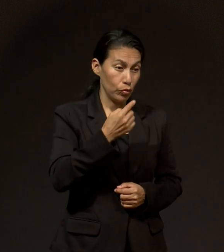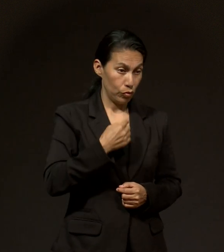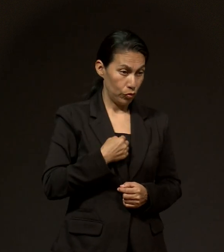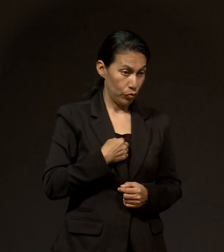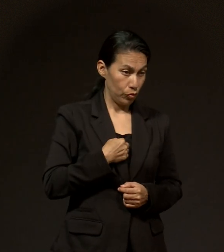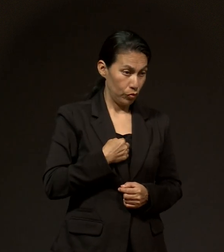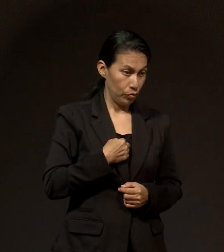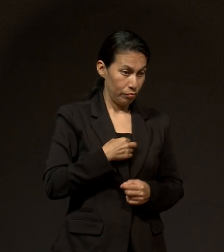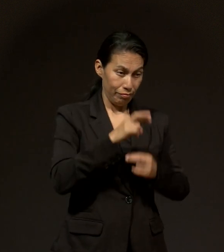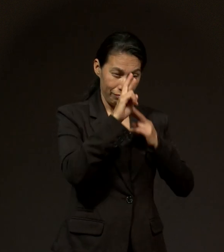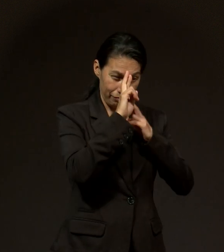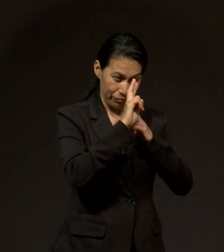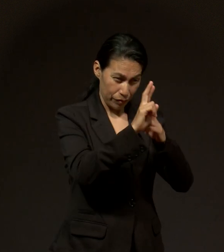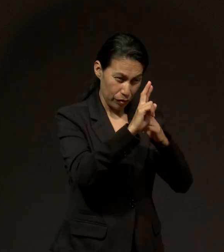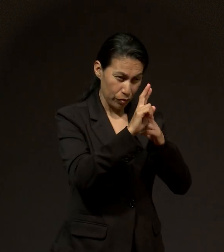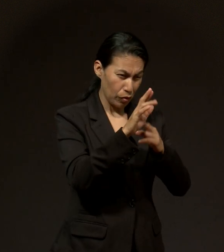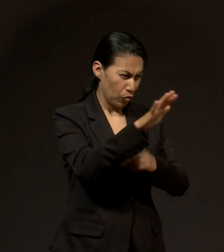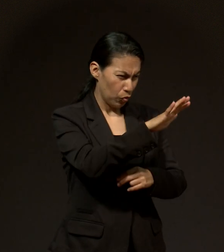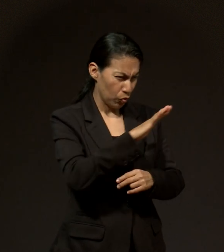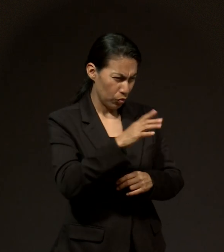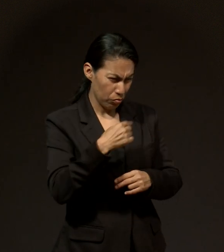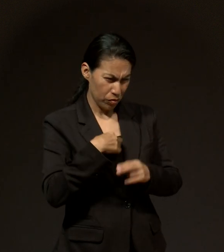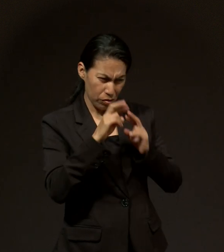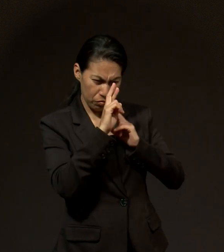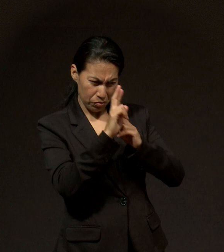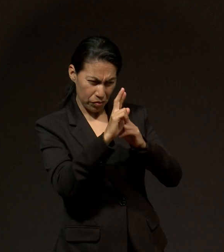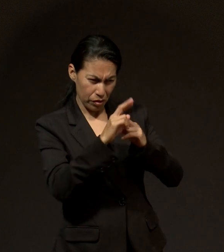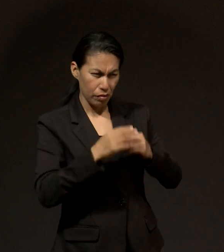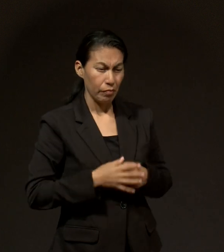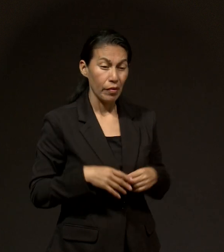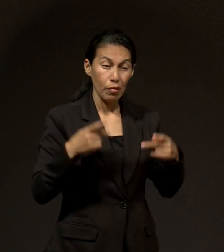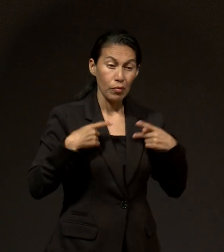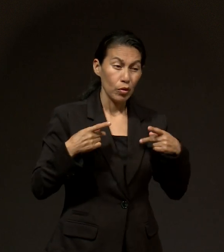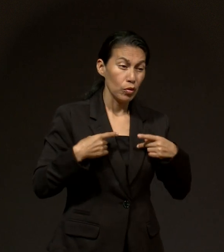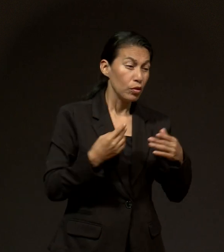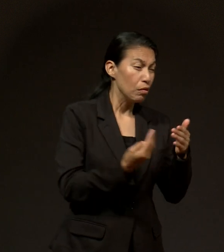que me honran y a los que de madrugada me buscan.